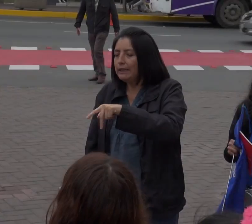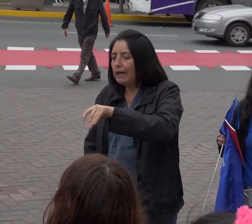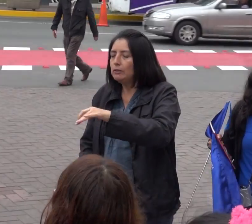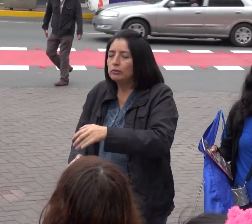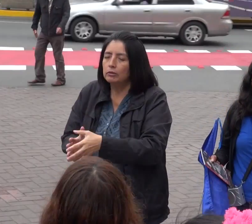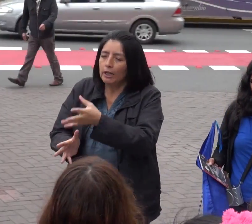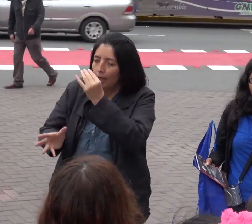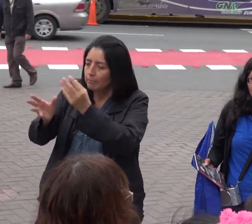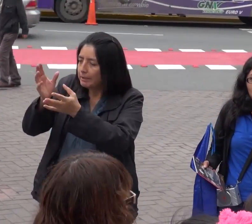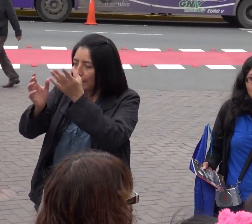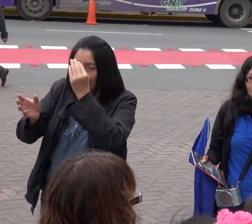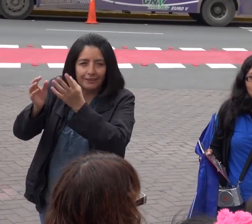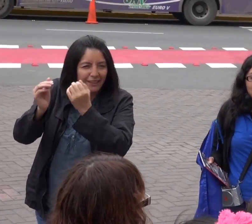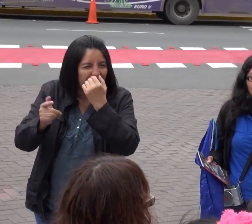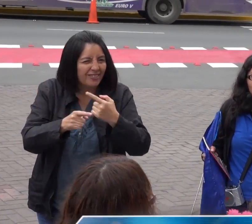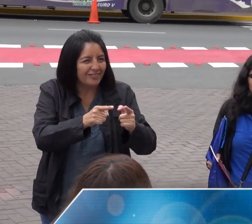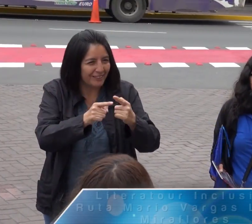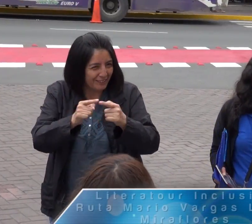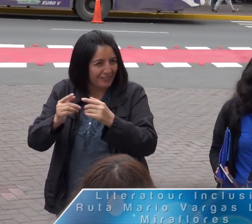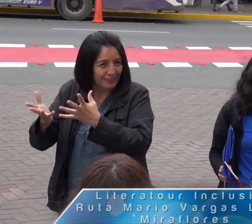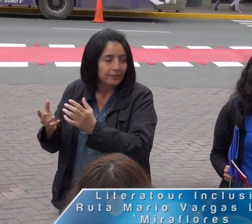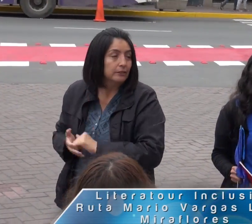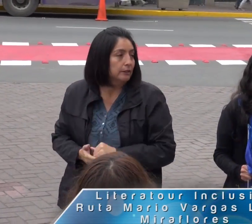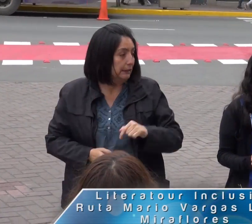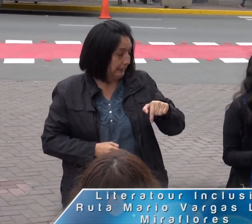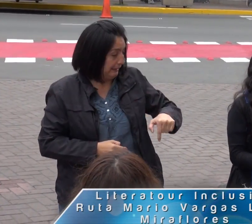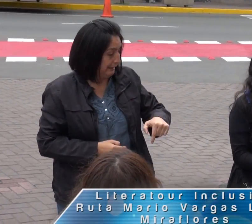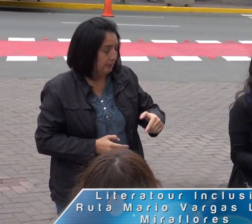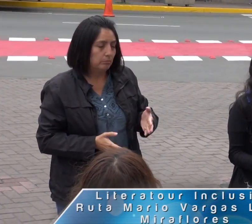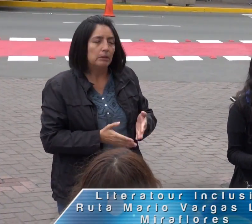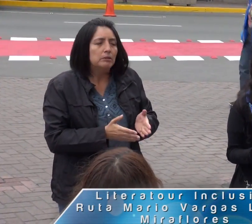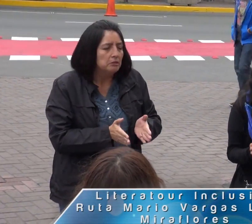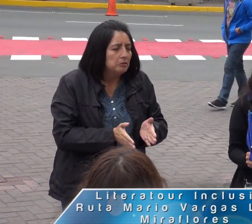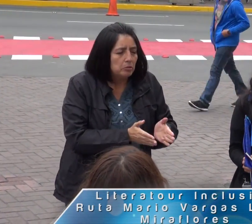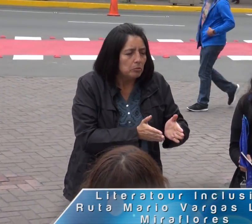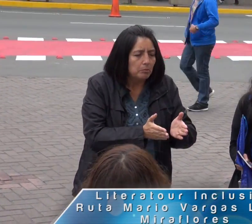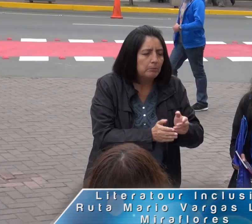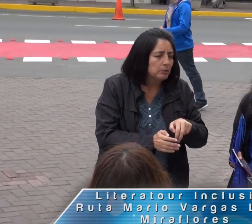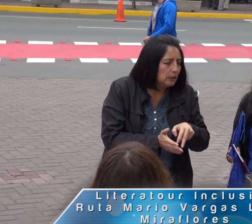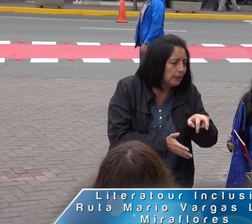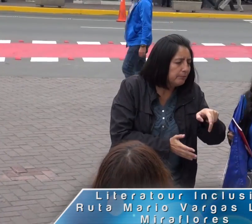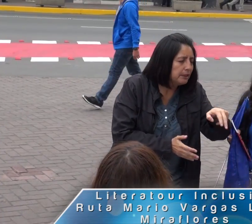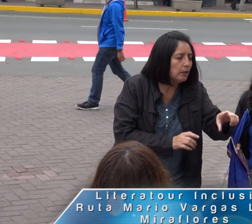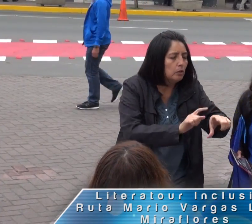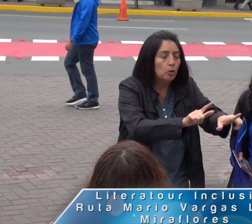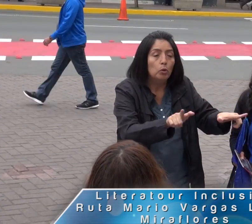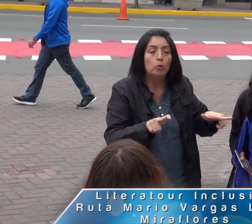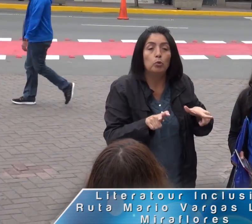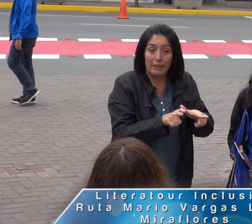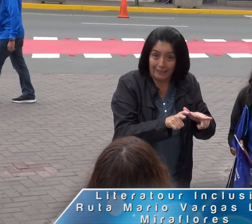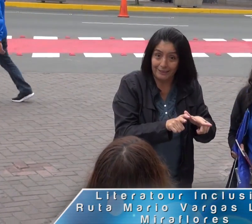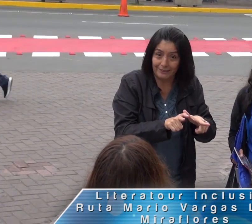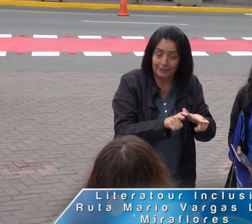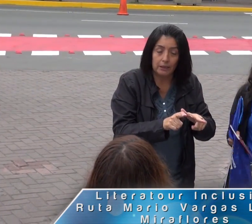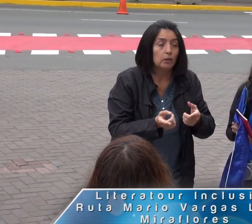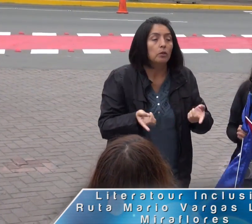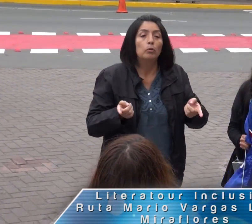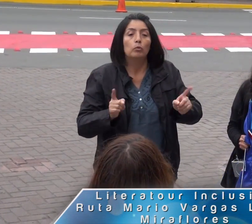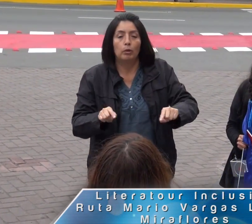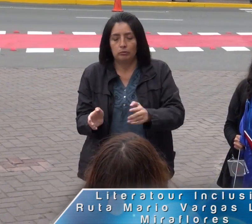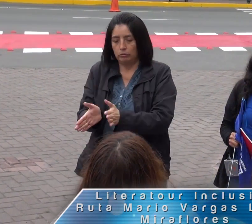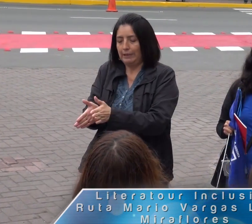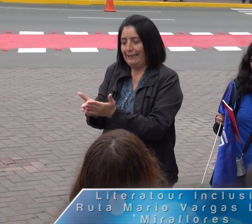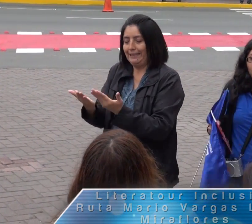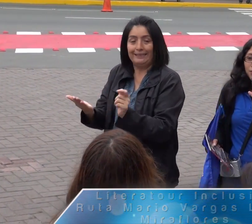durante la ruta vamos a poder recorrer algunos lugares que son mencionados durante las